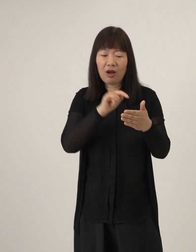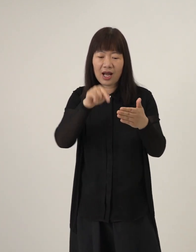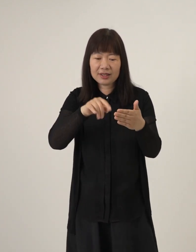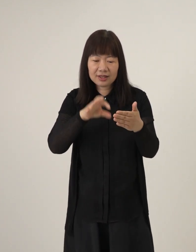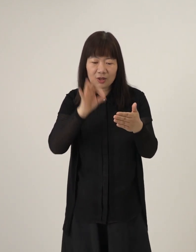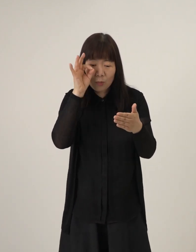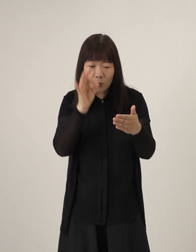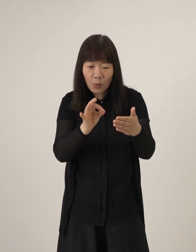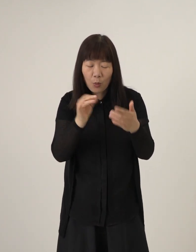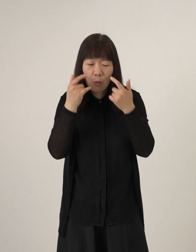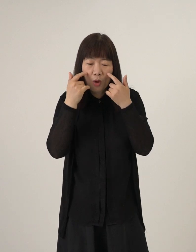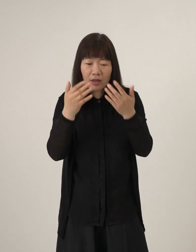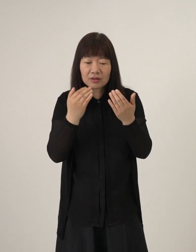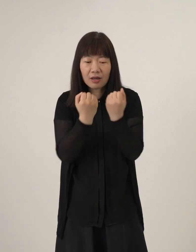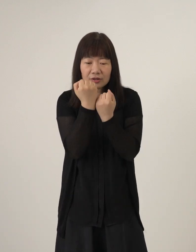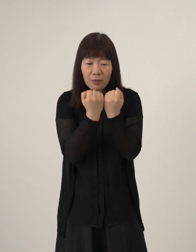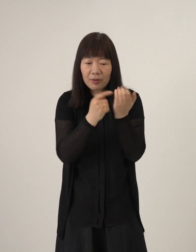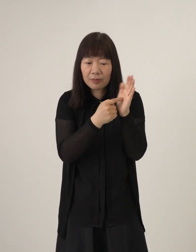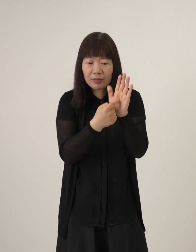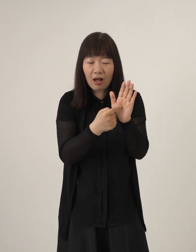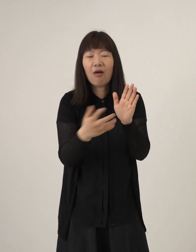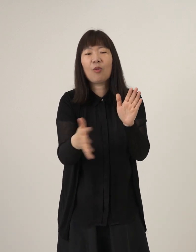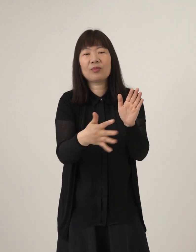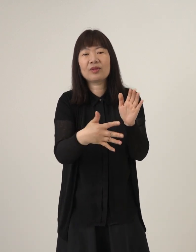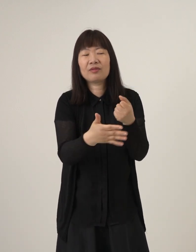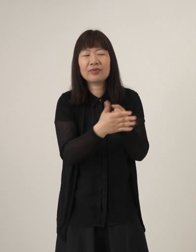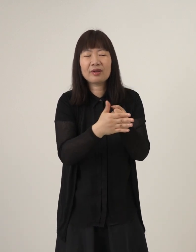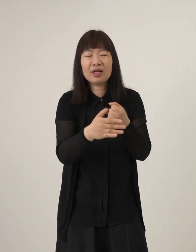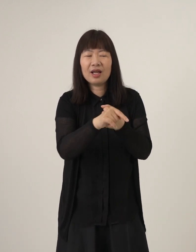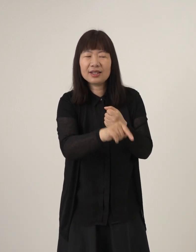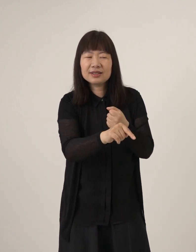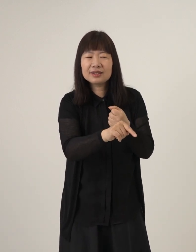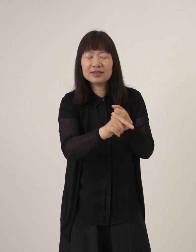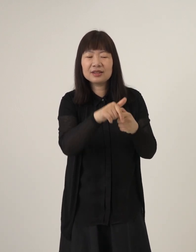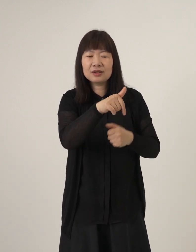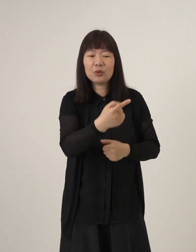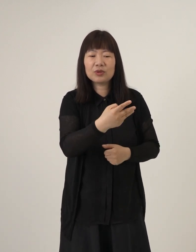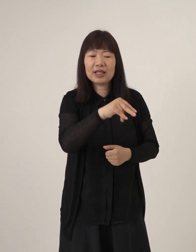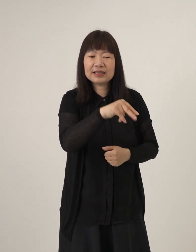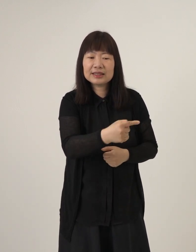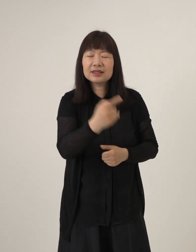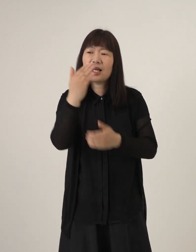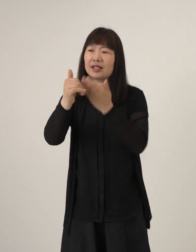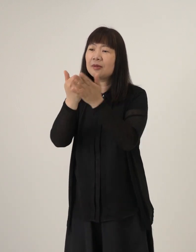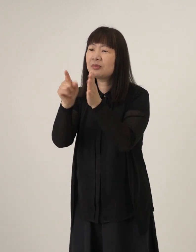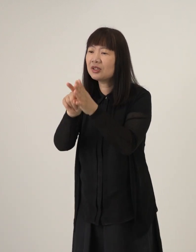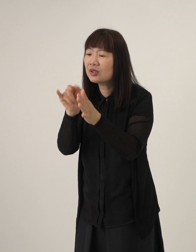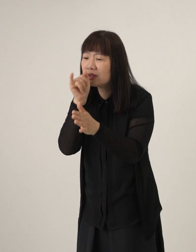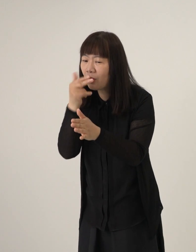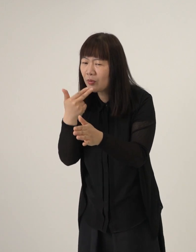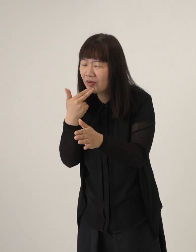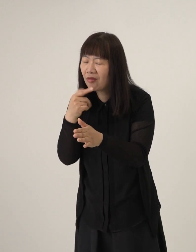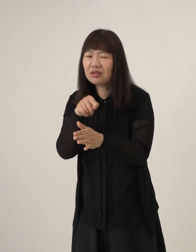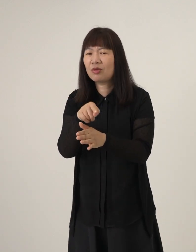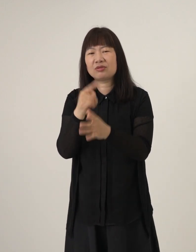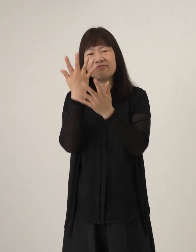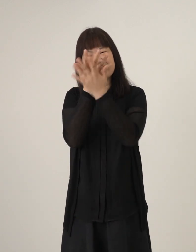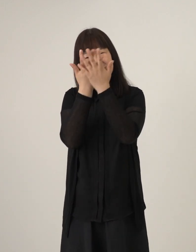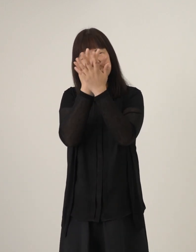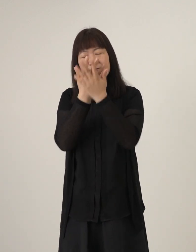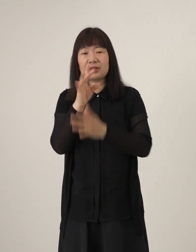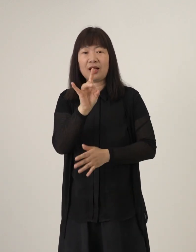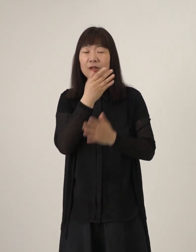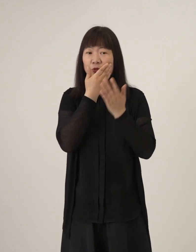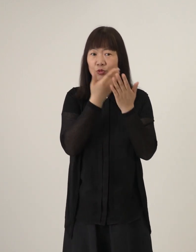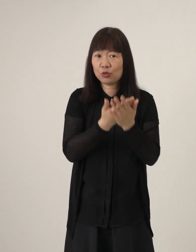그걸 단정적으로 설명한 적이 없어요. 그래서 이 사람이 하나님을 믿었는지 안 믿었는지는 불확실해요. 하나